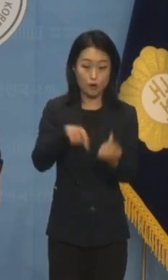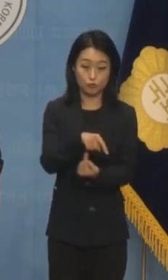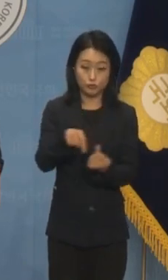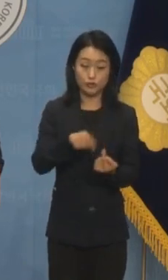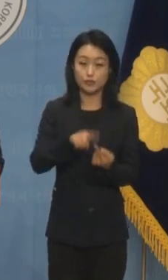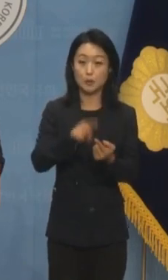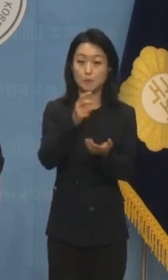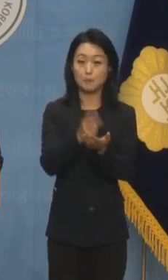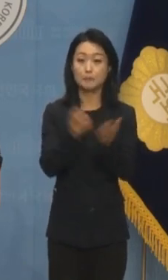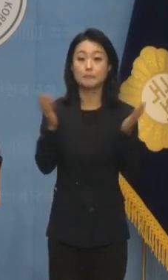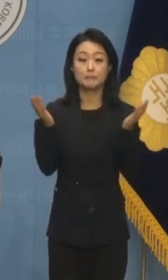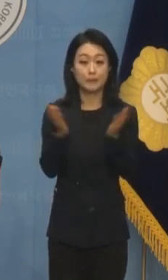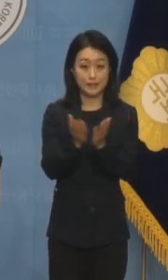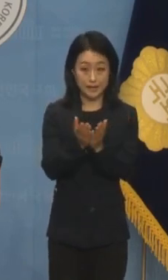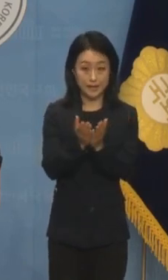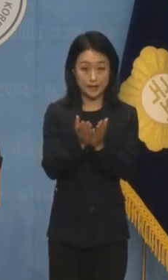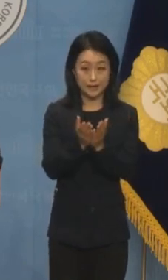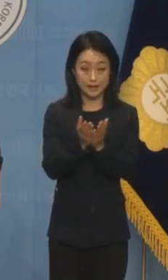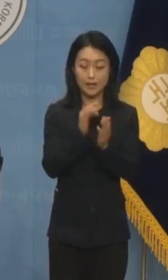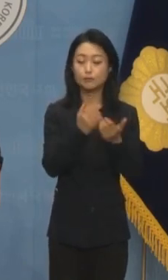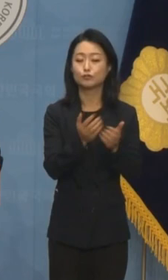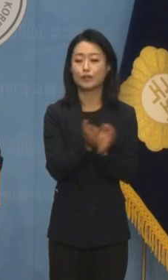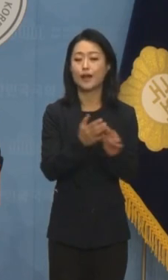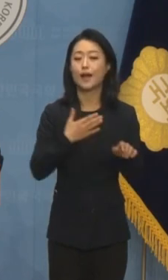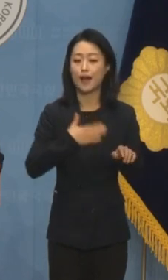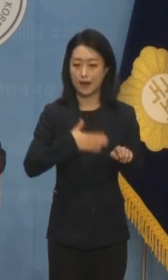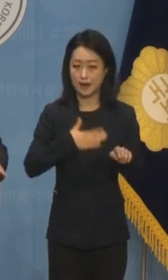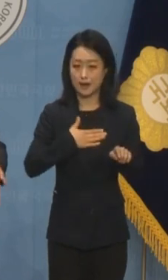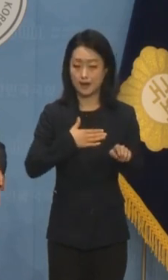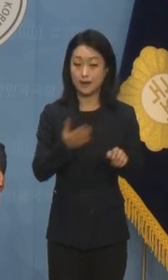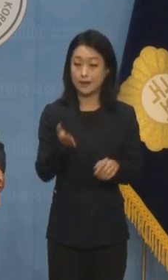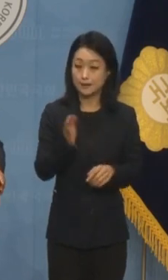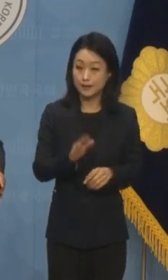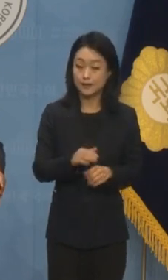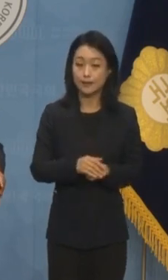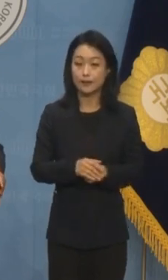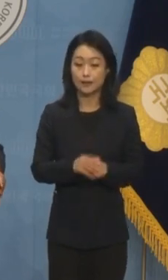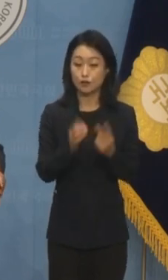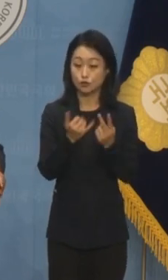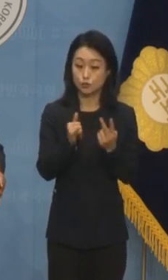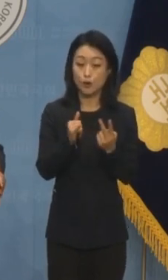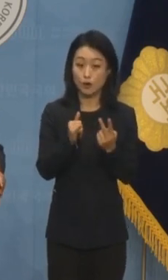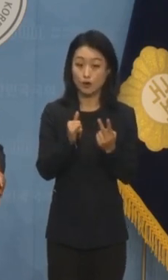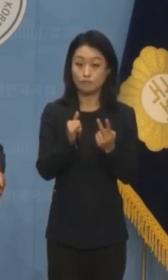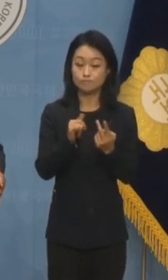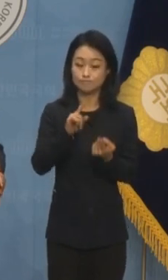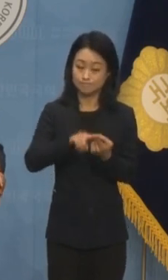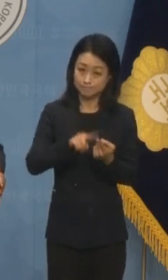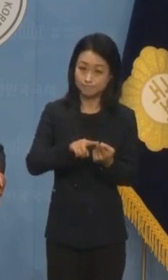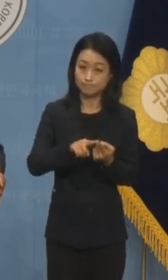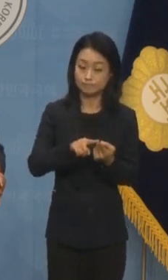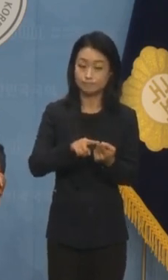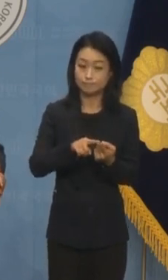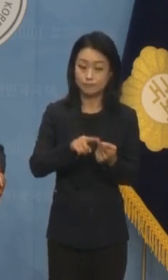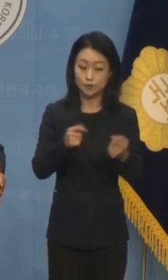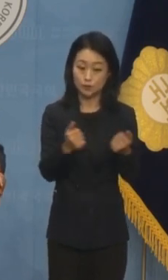없다는 것을 민주당도 알고 있음에도 불구하고 방 2제를 유지하여